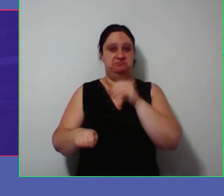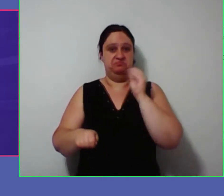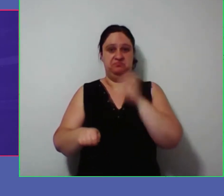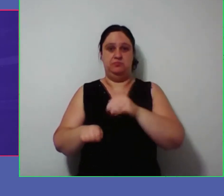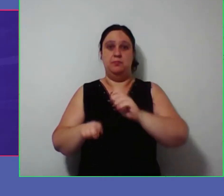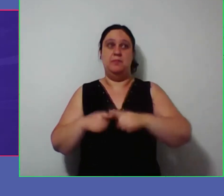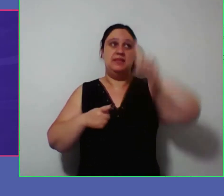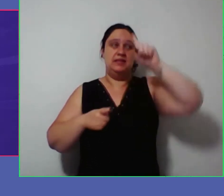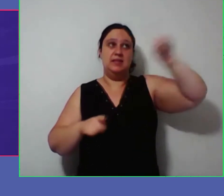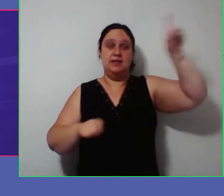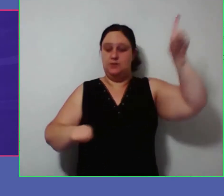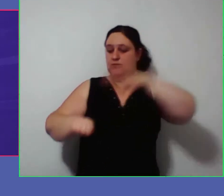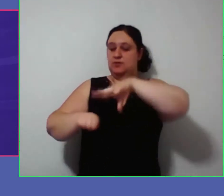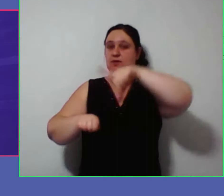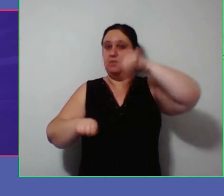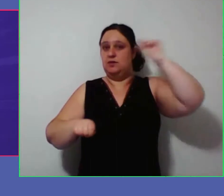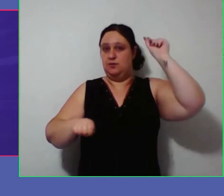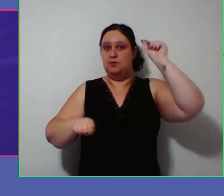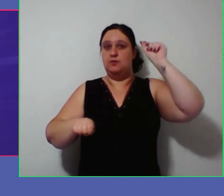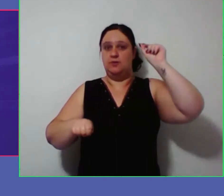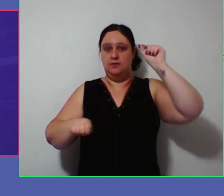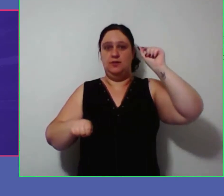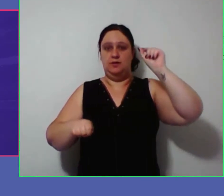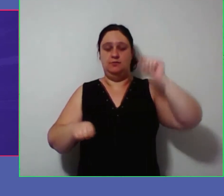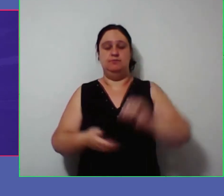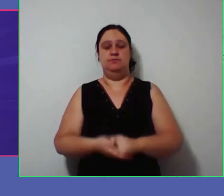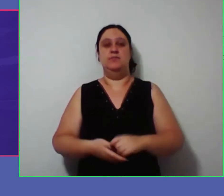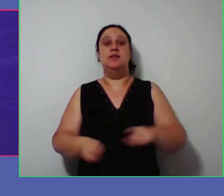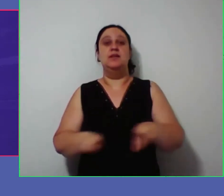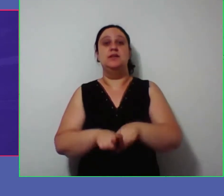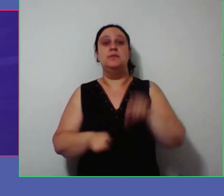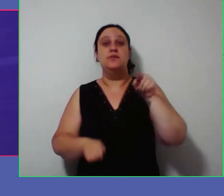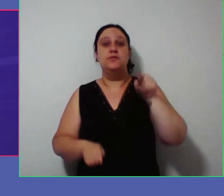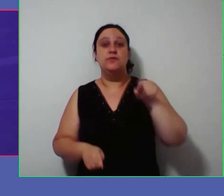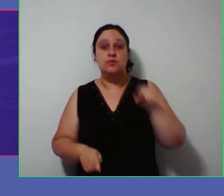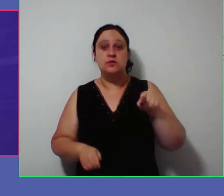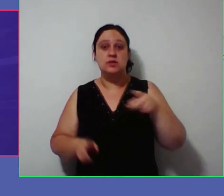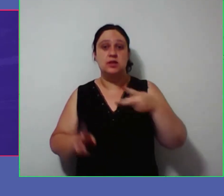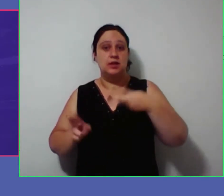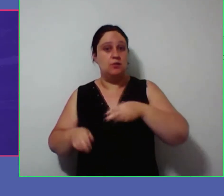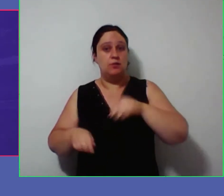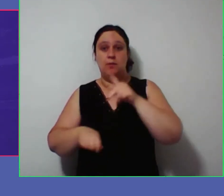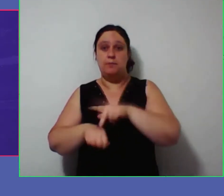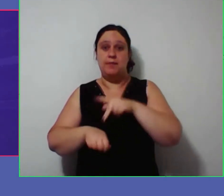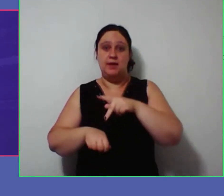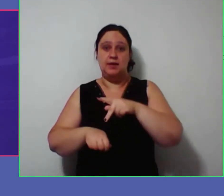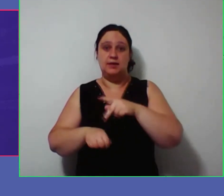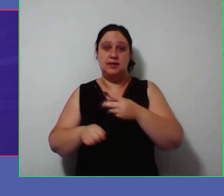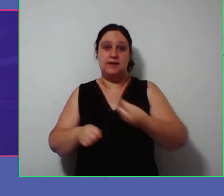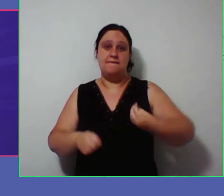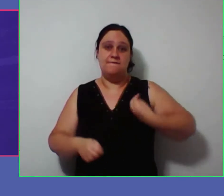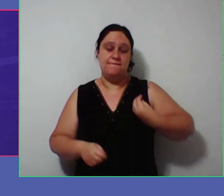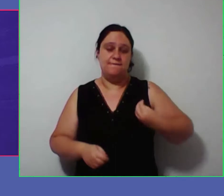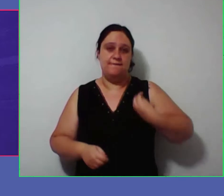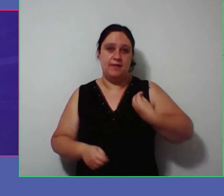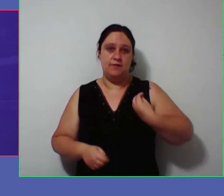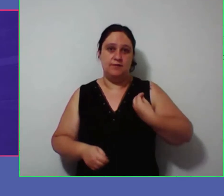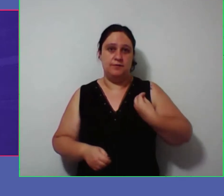vós mesmos, como pedras vivas, essas pedras, essa palavra pedras também é